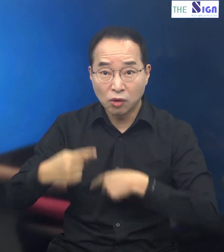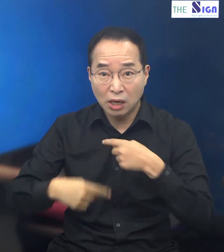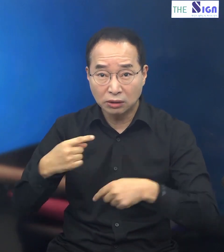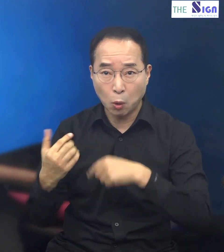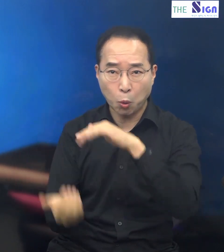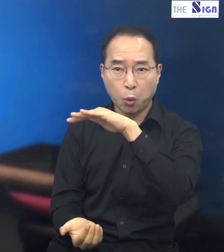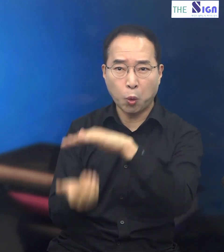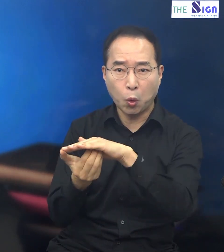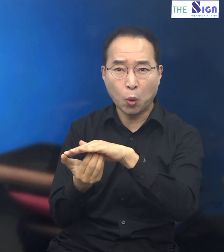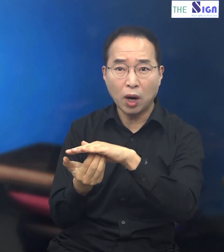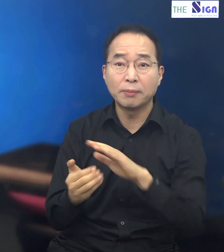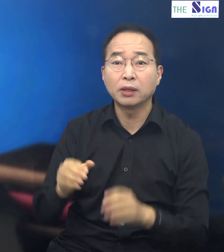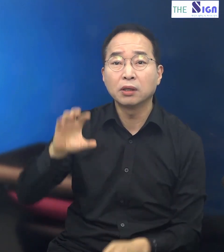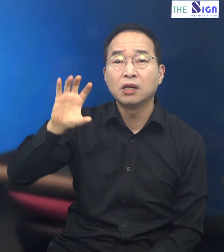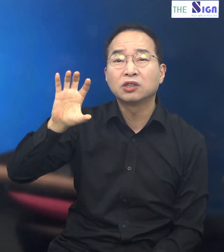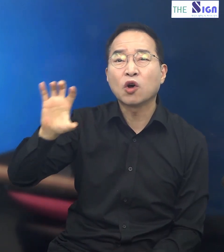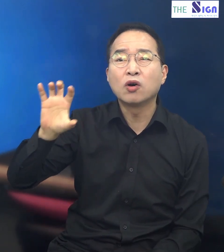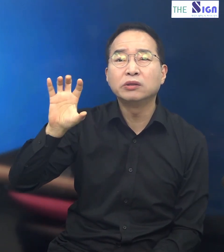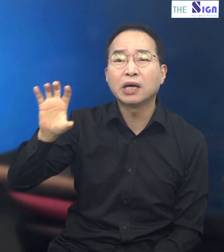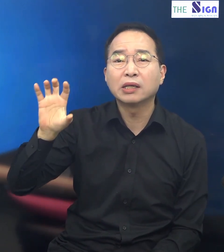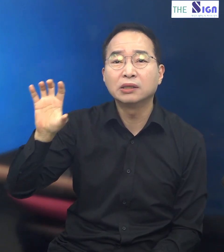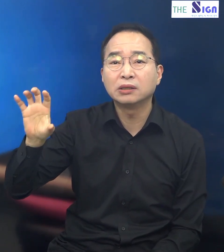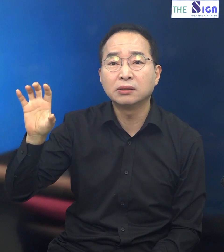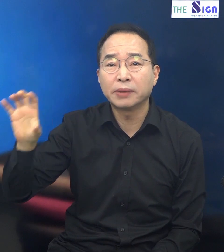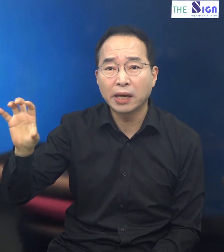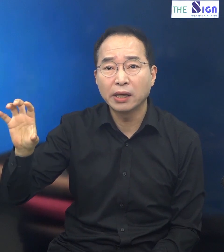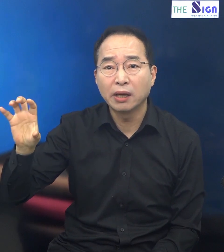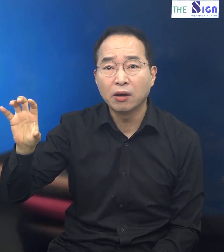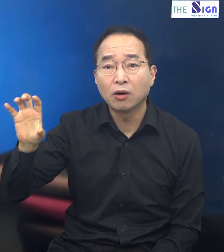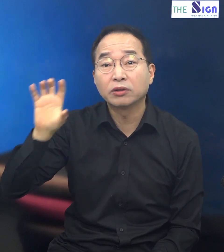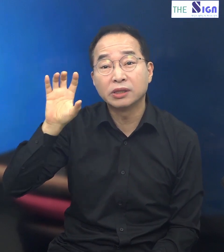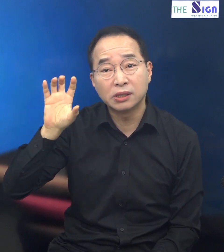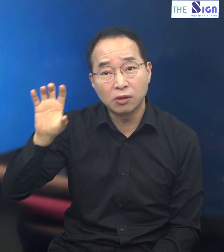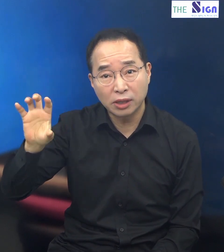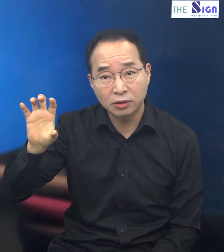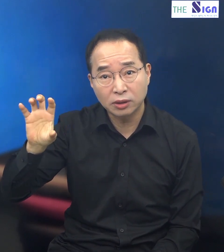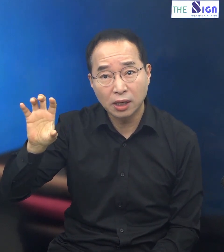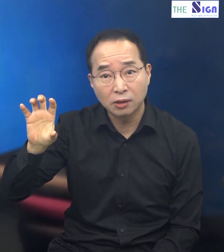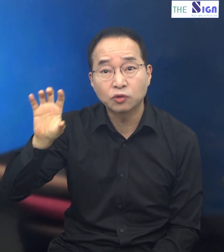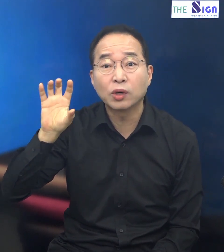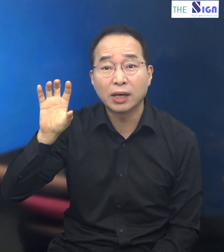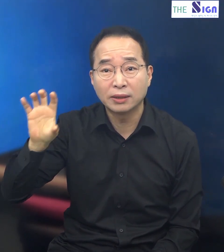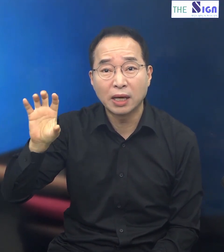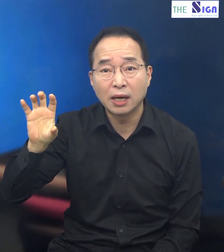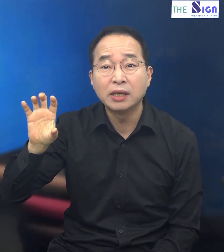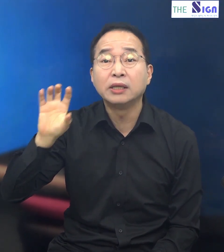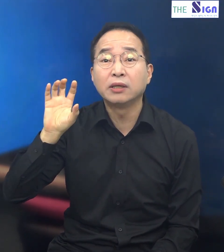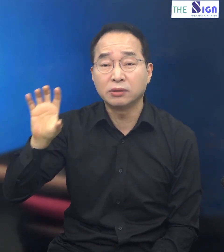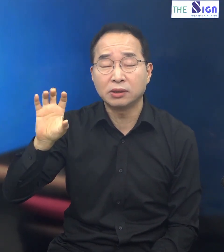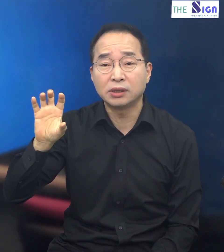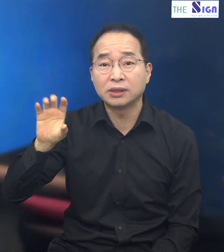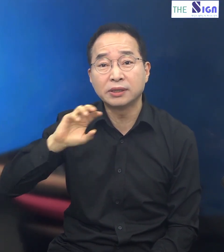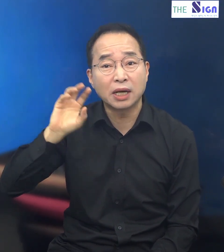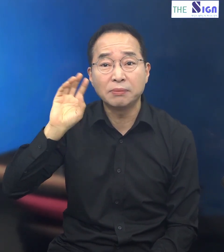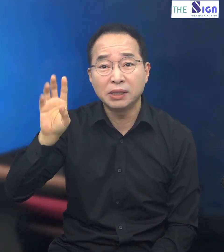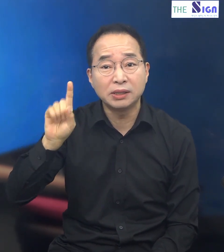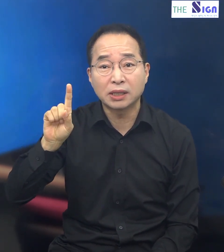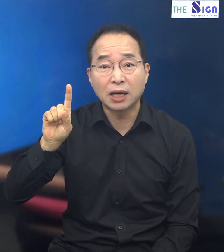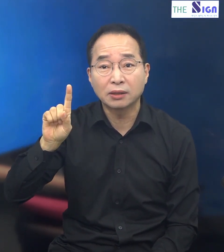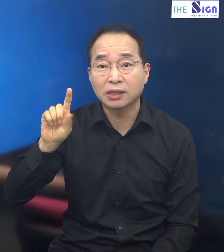수화하는데 하면 정상급의 어떤 실력을 갖췄다, 수화를 한다 이런 뜻이지 그 사람이 1인자다, 딴